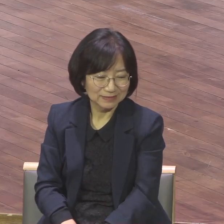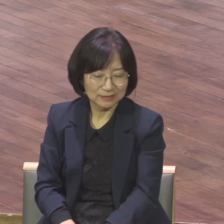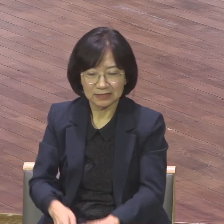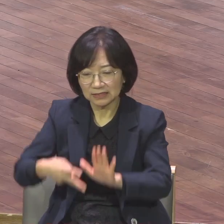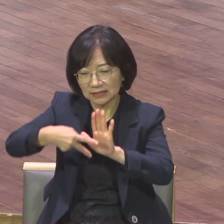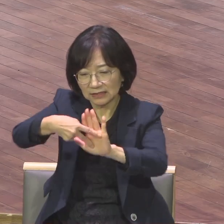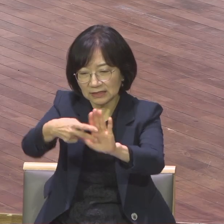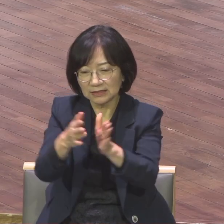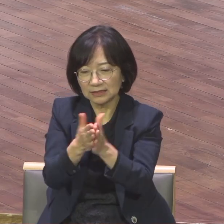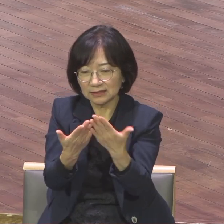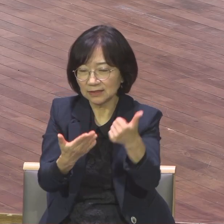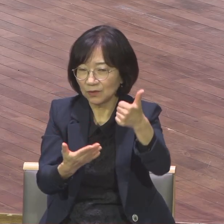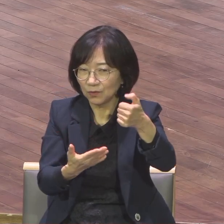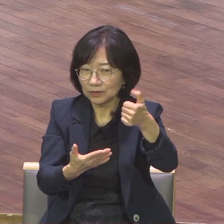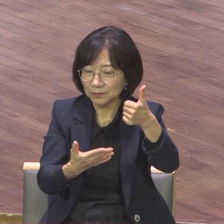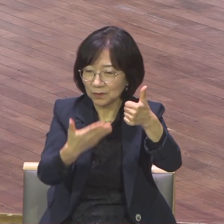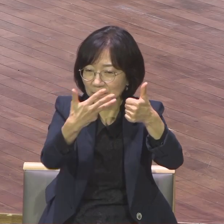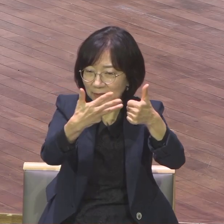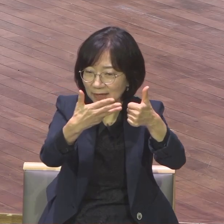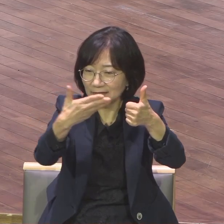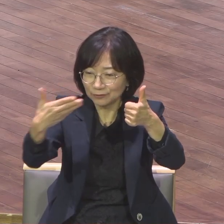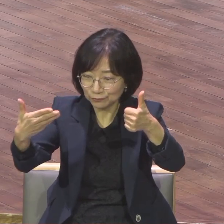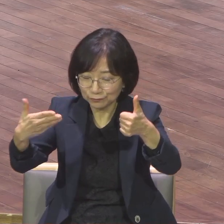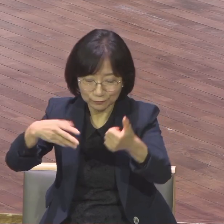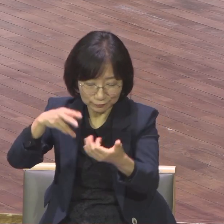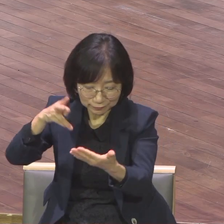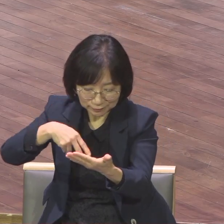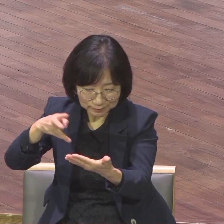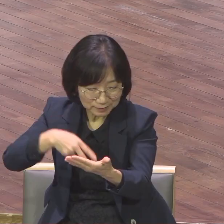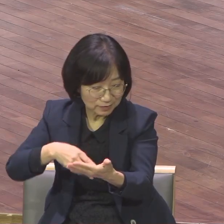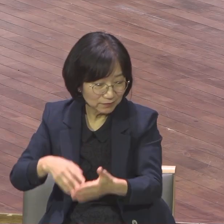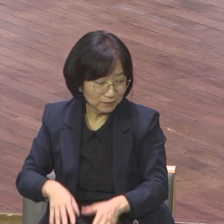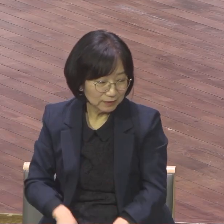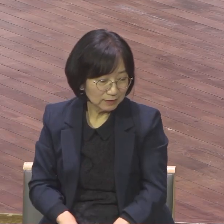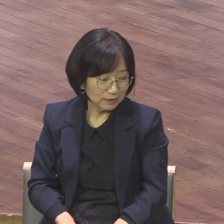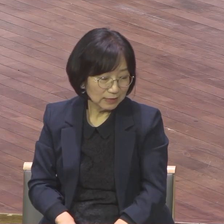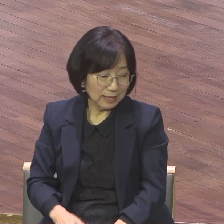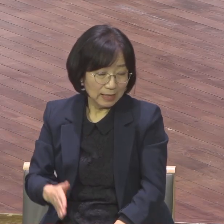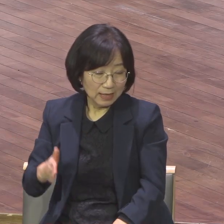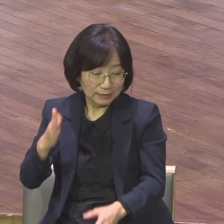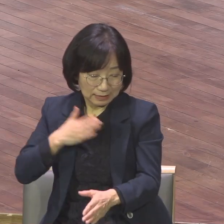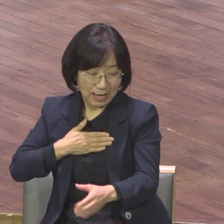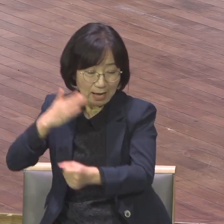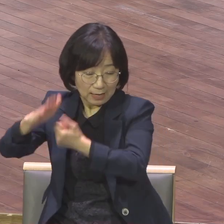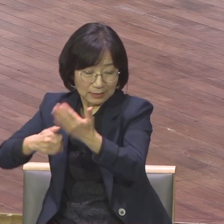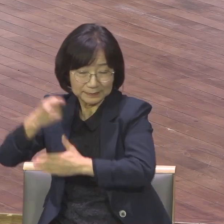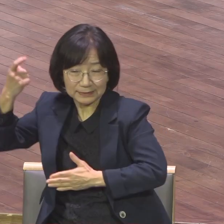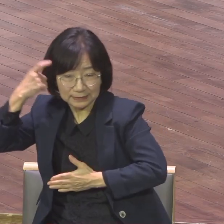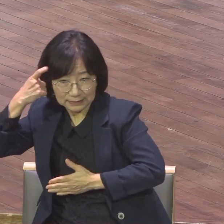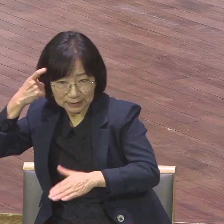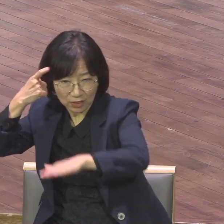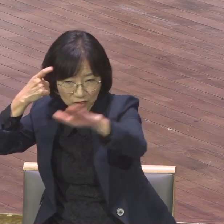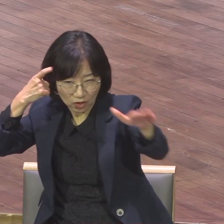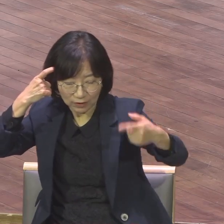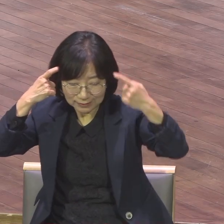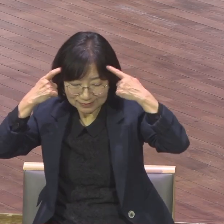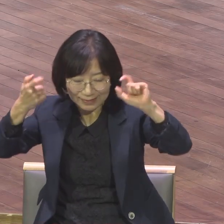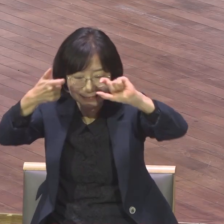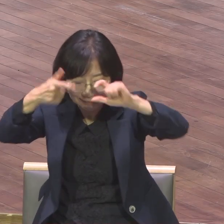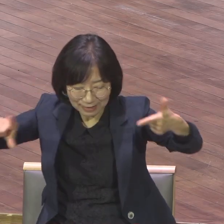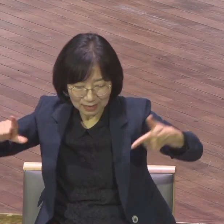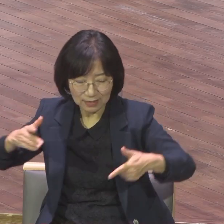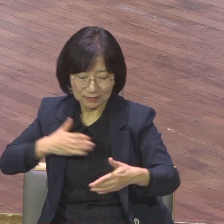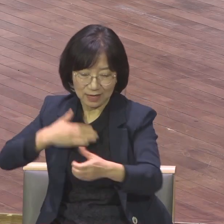이사야 55장 8절을 9절에 보면 그 이유를 잘 나타내주고 있어요. 이는 내 생각이 너희 생각과 다르며 내 길은